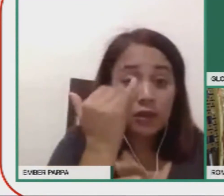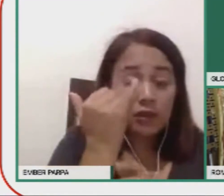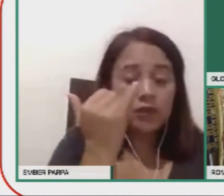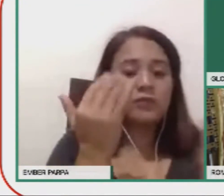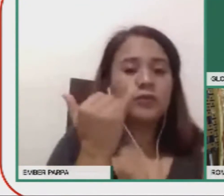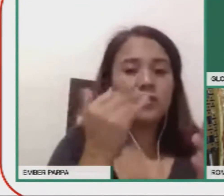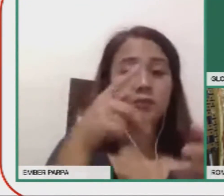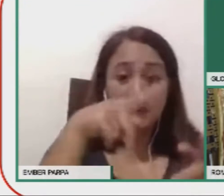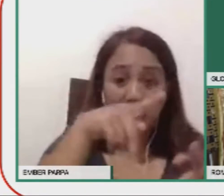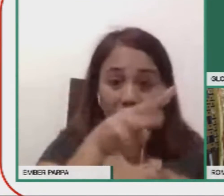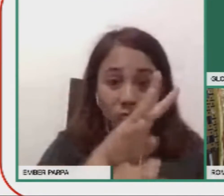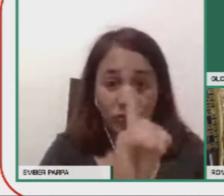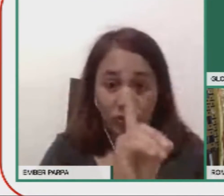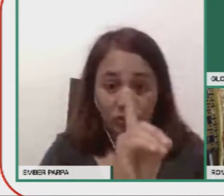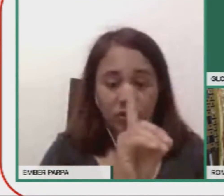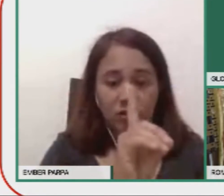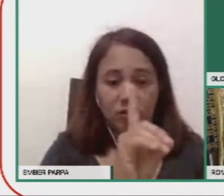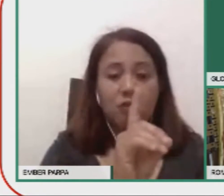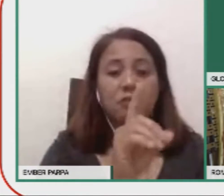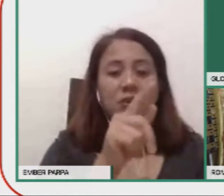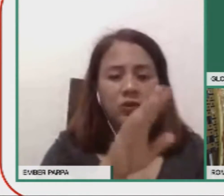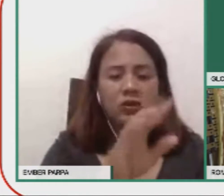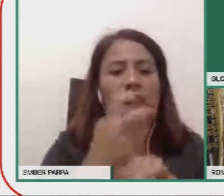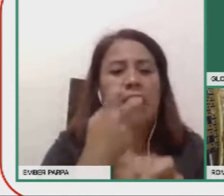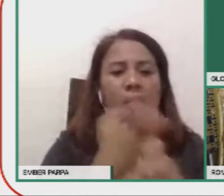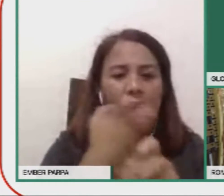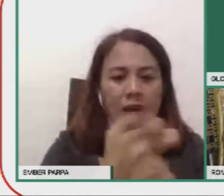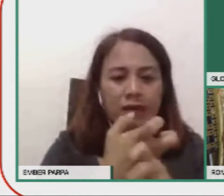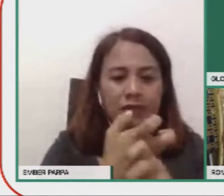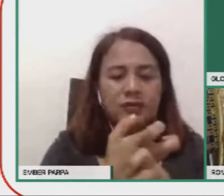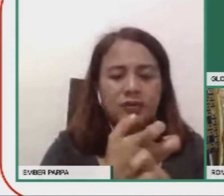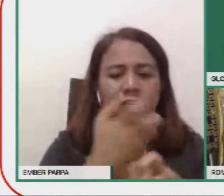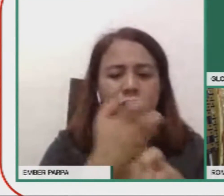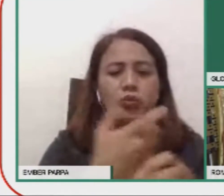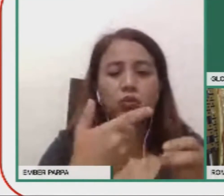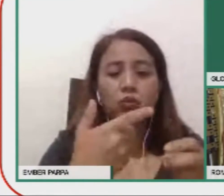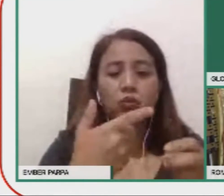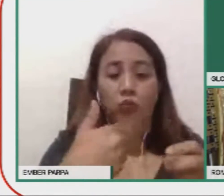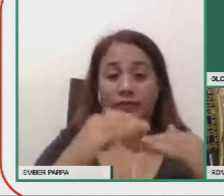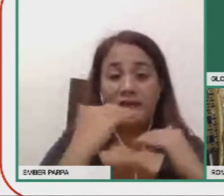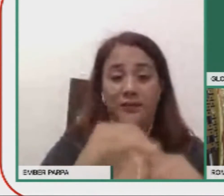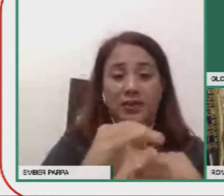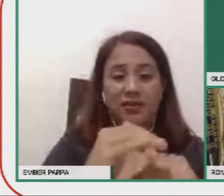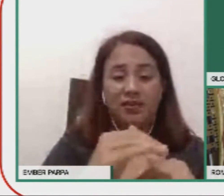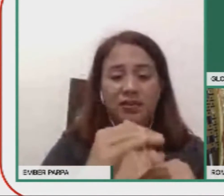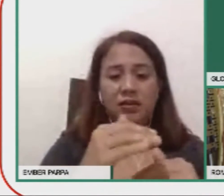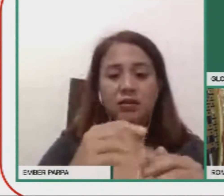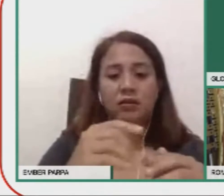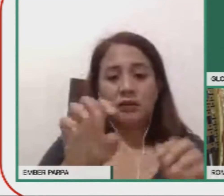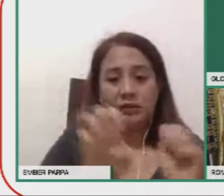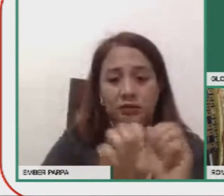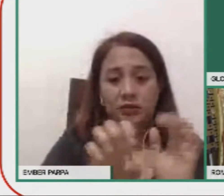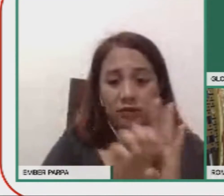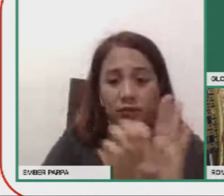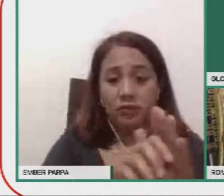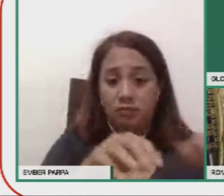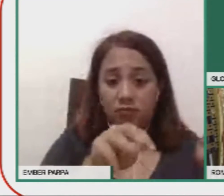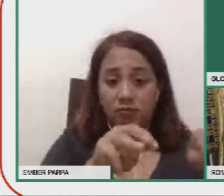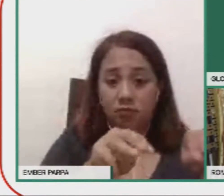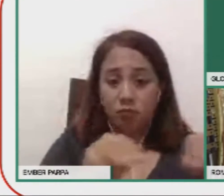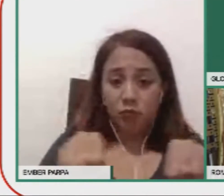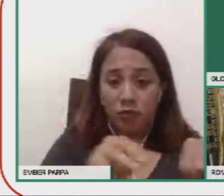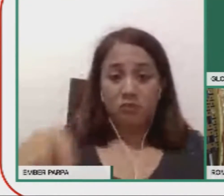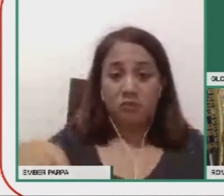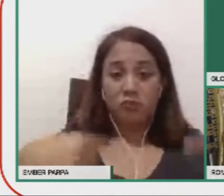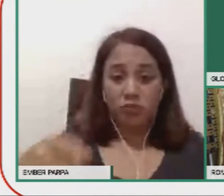napakahirap na we have limitations. Yeah, mobility is very limited. So, through livelihood programs ay magkakaroon